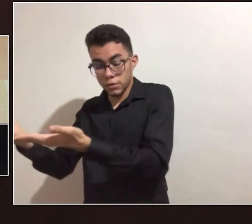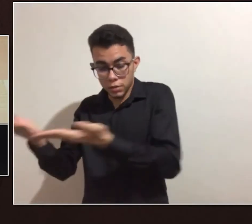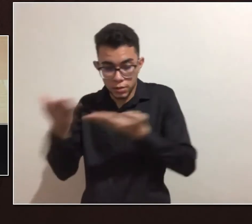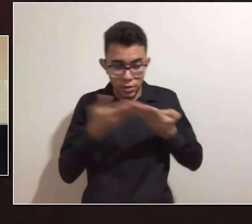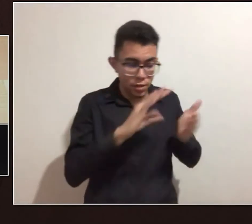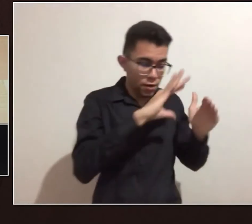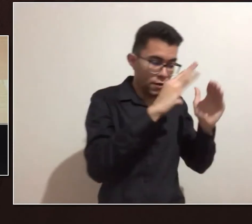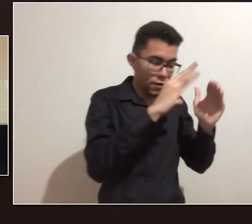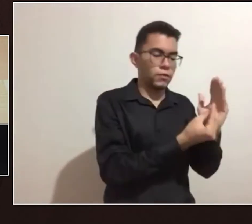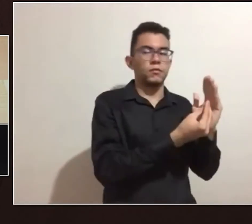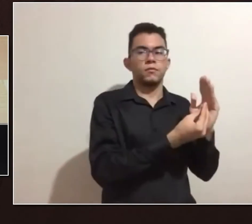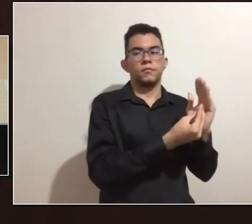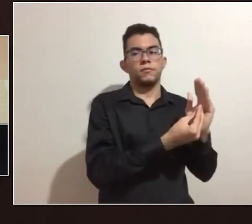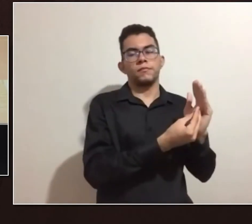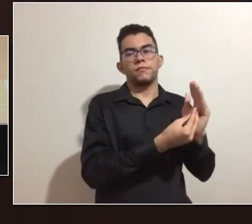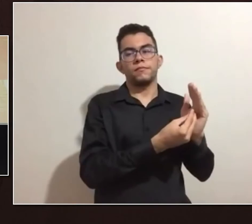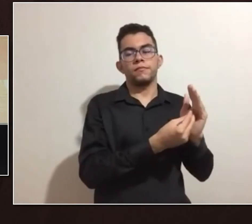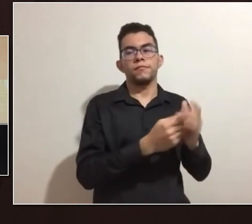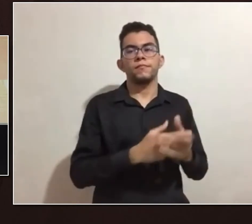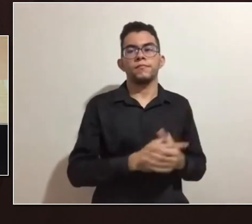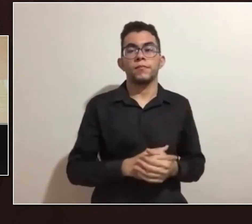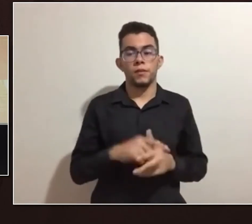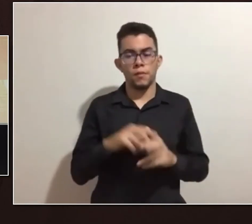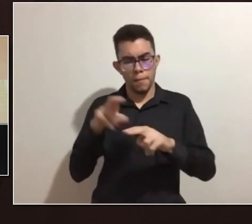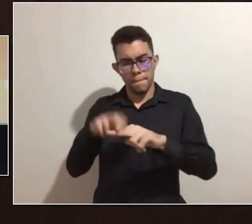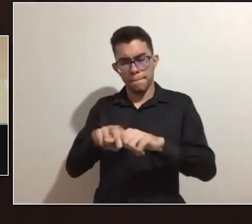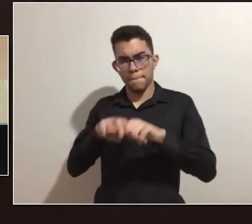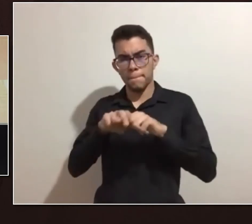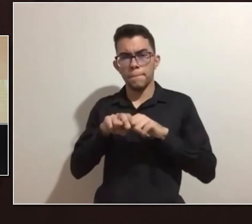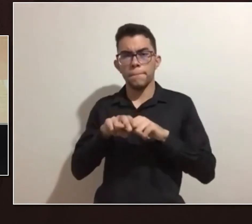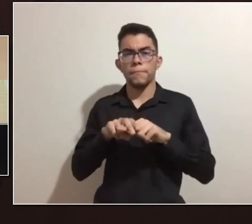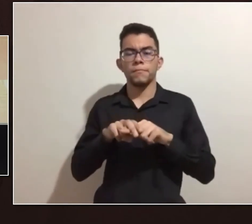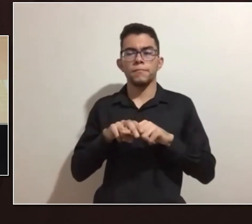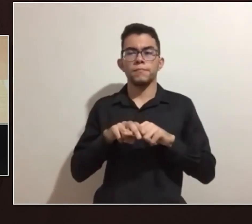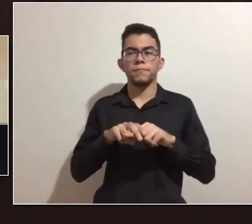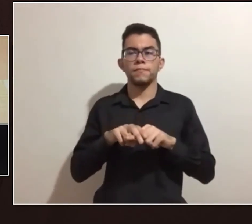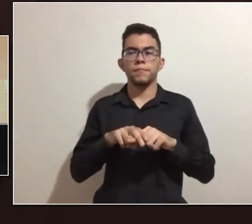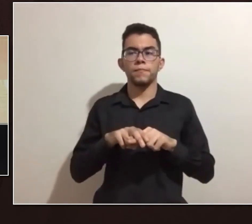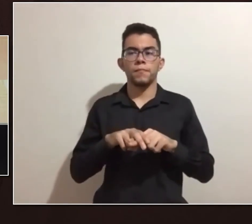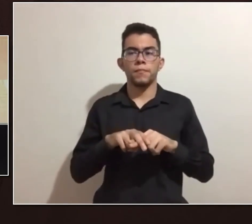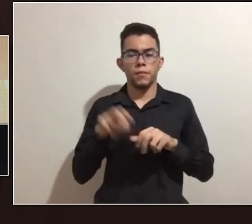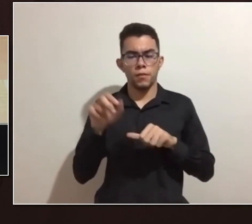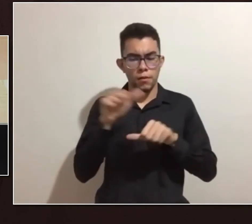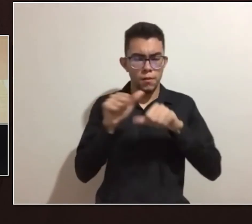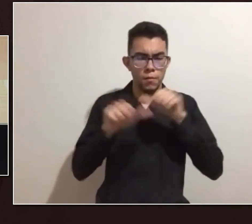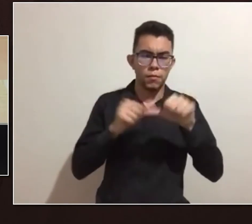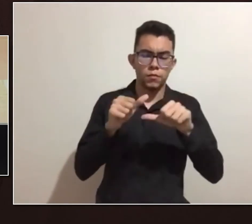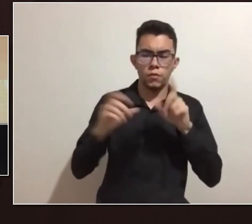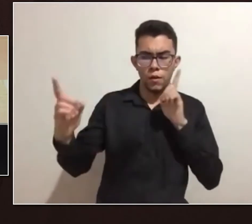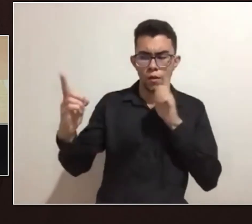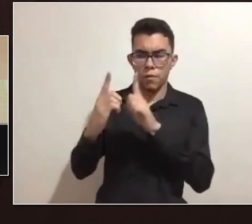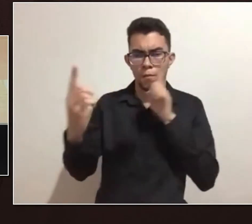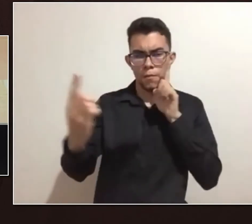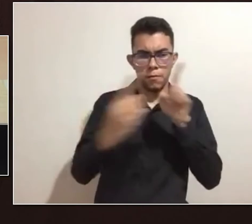Por isso que nós mudamos um pouco, né, a tática dos colportores.